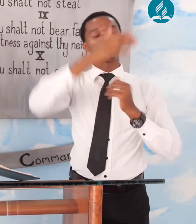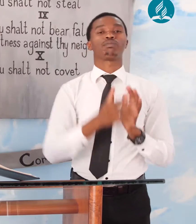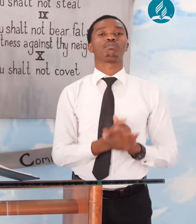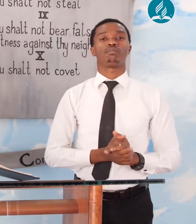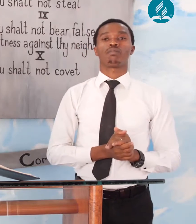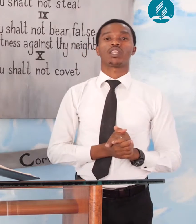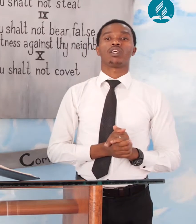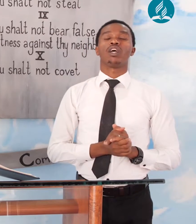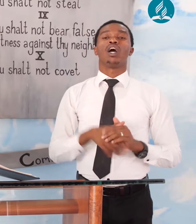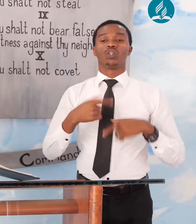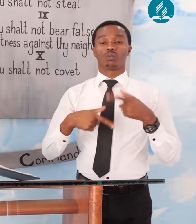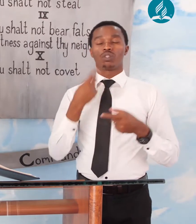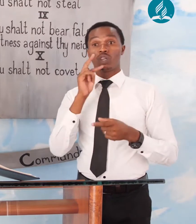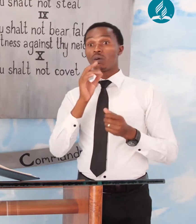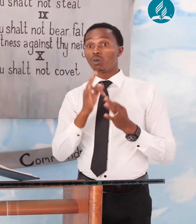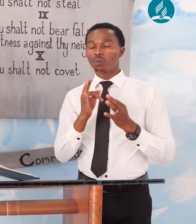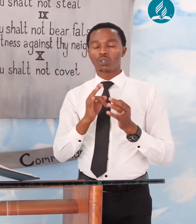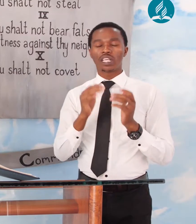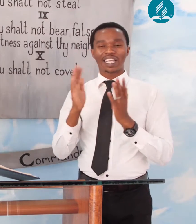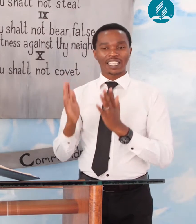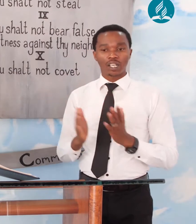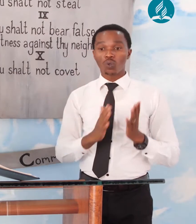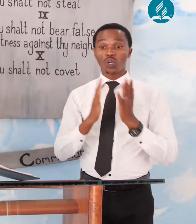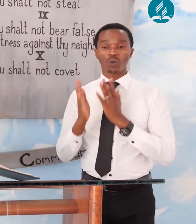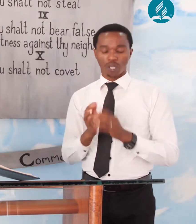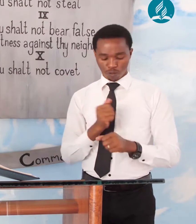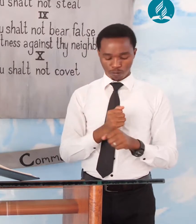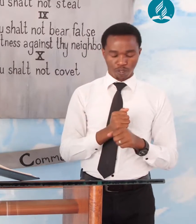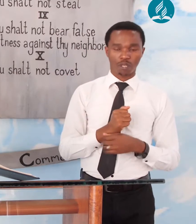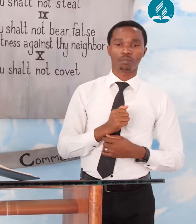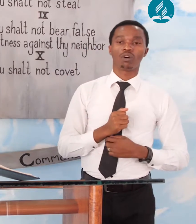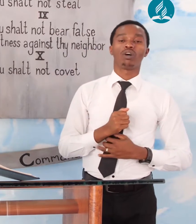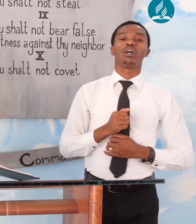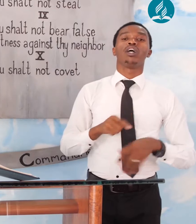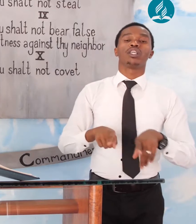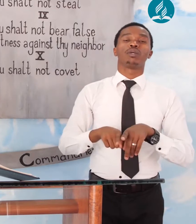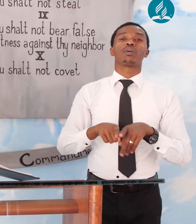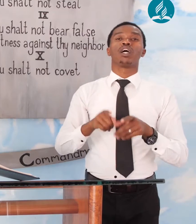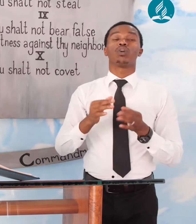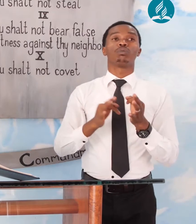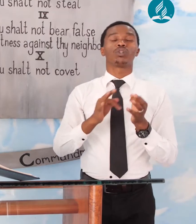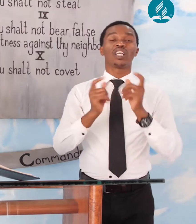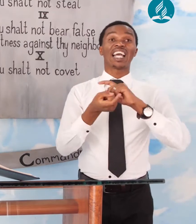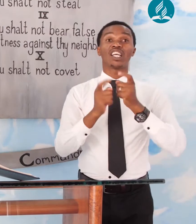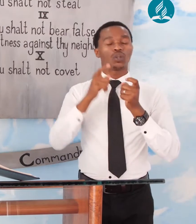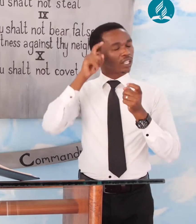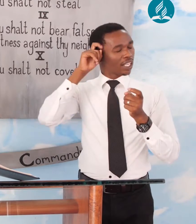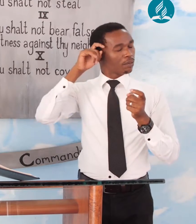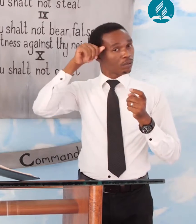uburyo yatorejwe umurimo ndetse nuko yahinduye